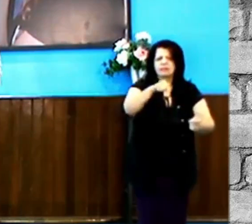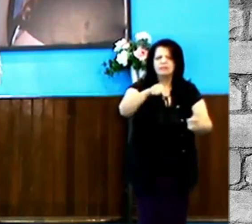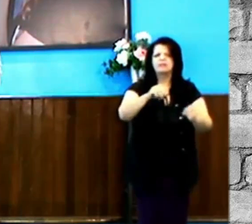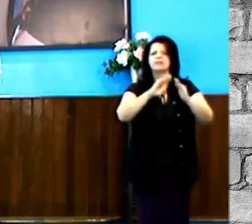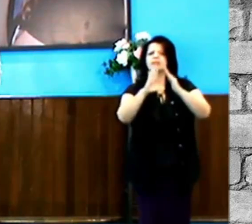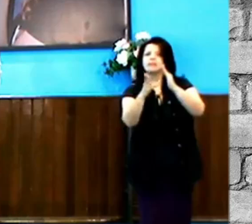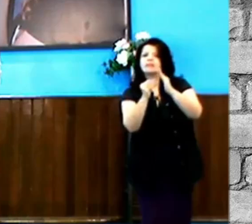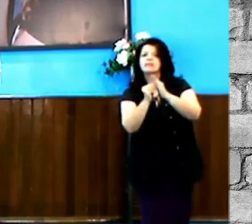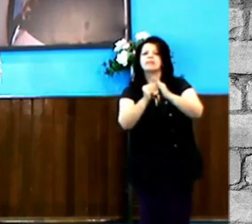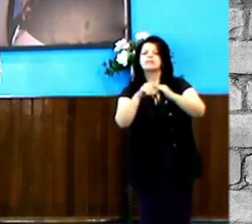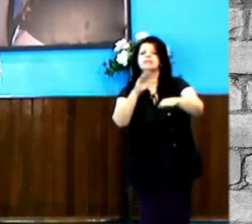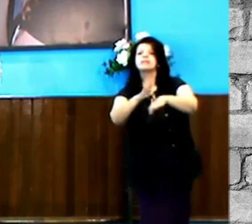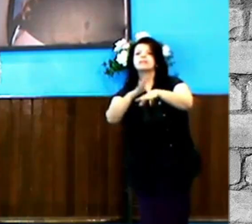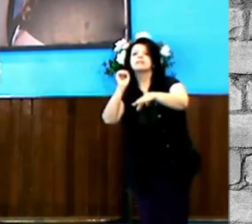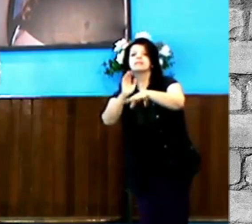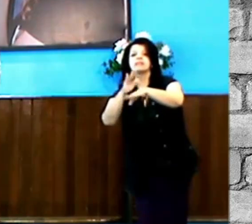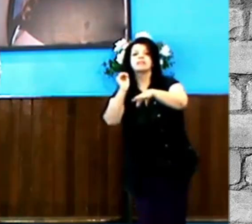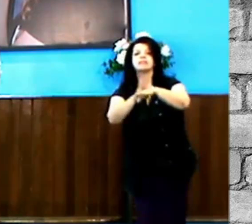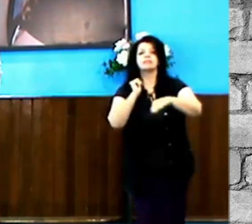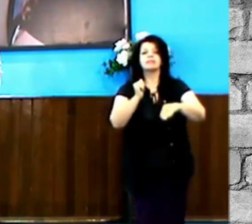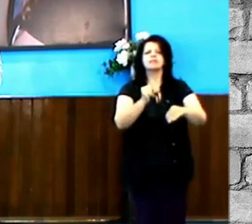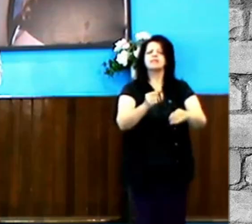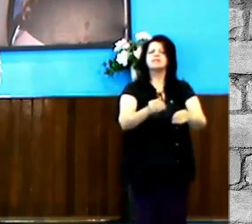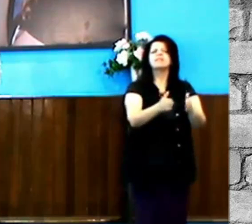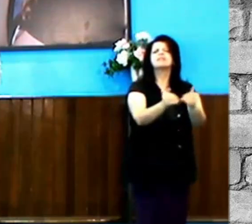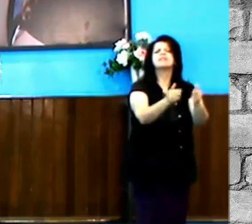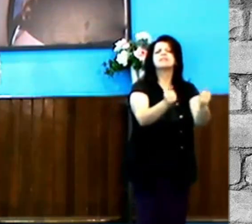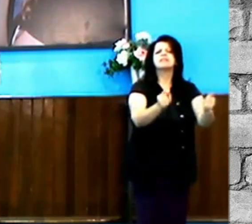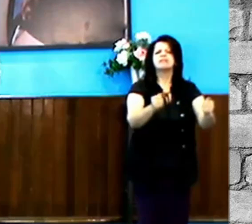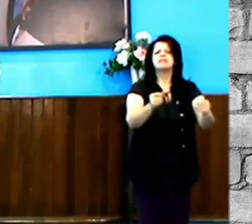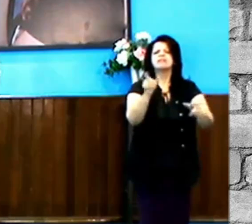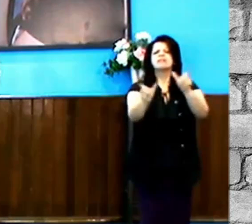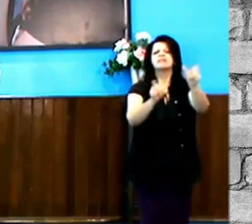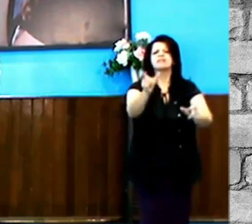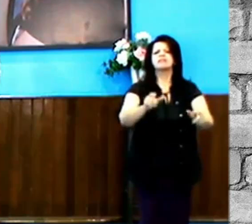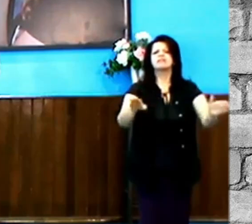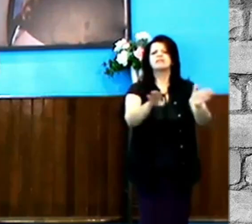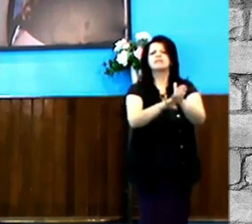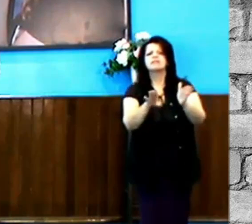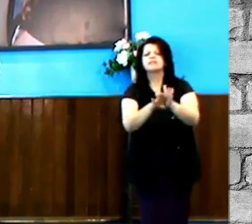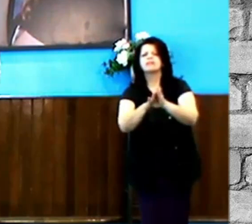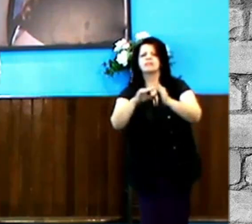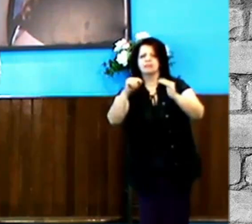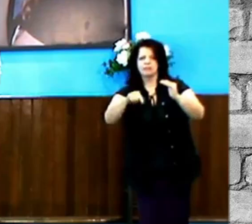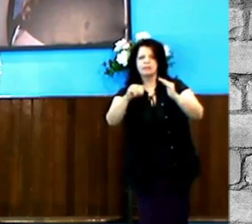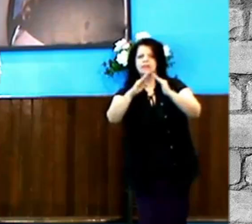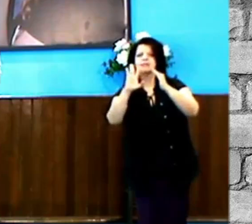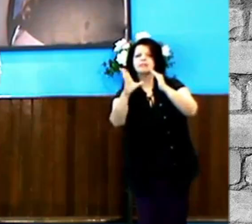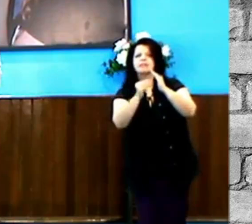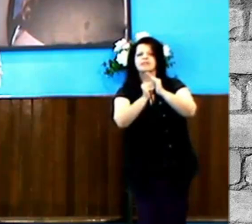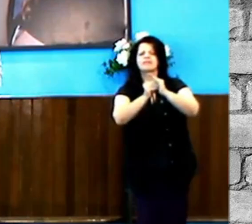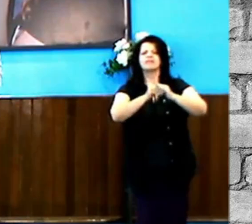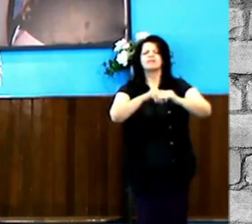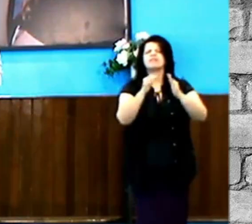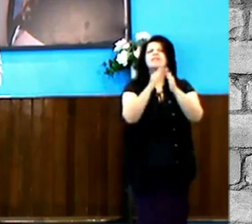convidando pessoas para virem aos cultos. Essas pessoas têm chegado aqui. Nós estamos rogando a Deus para que Deus salve almas através